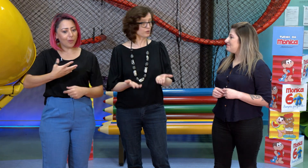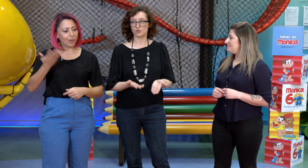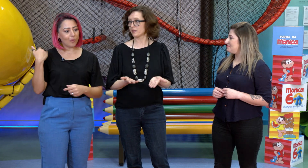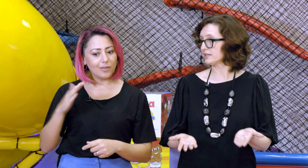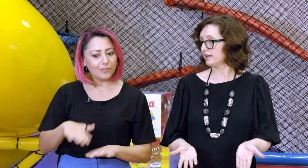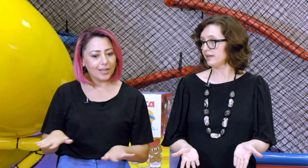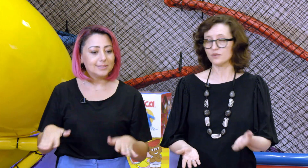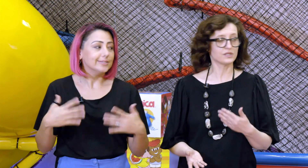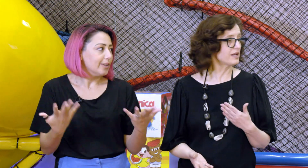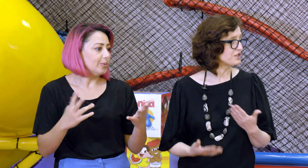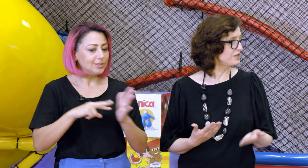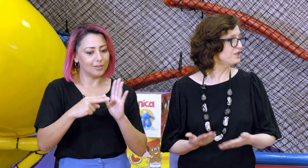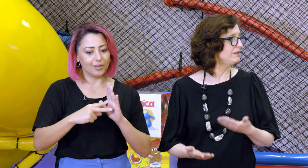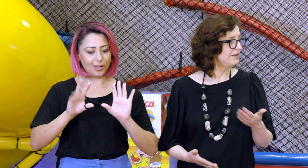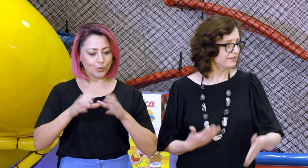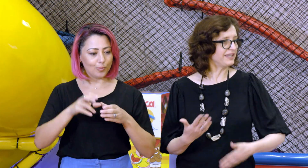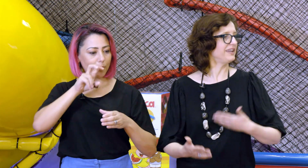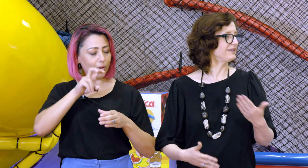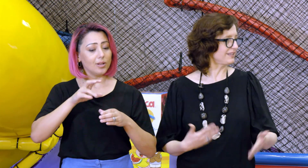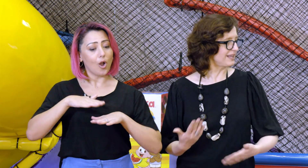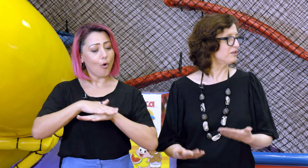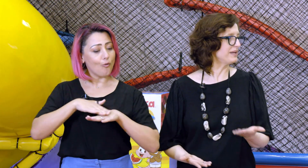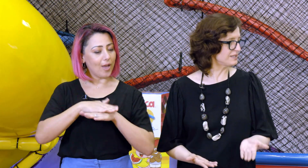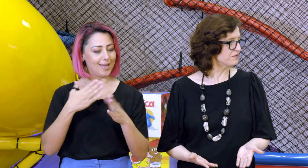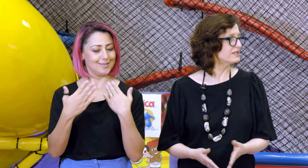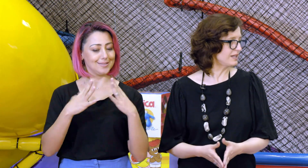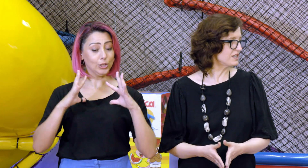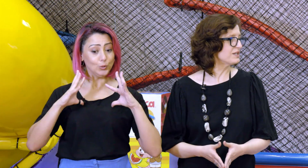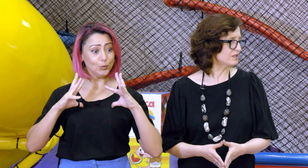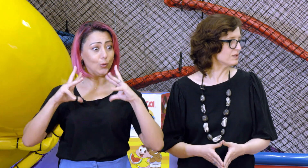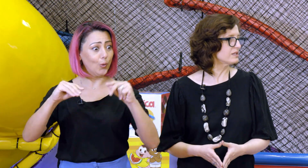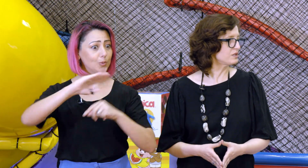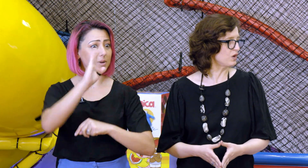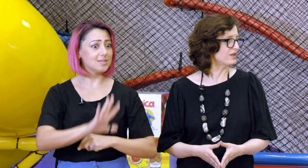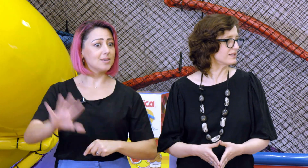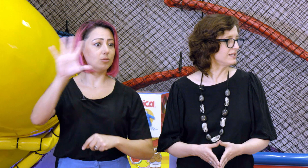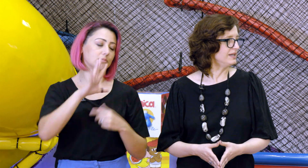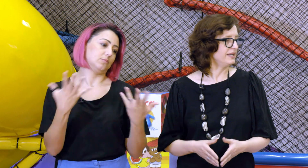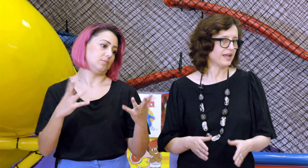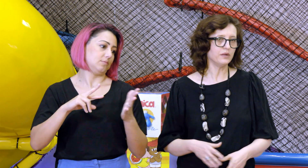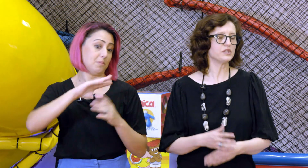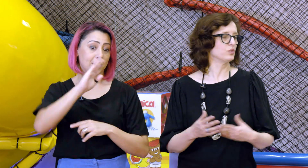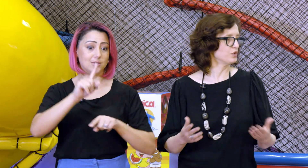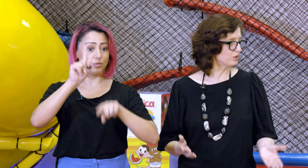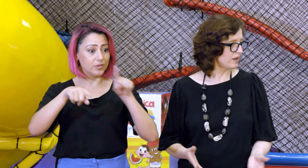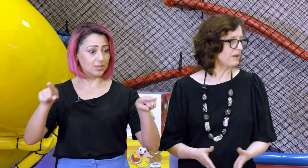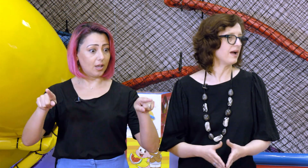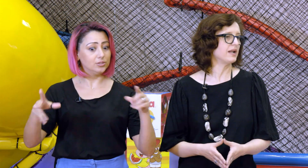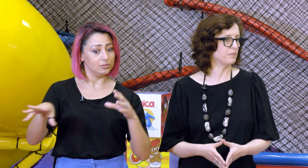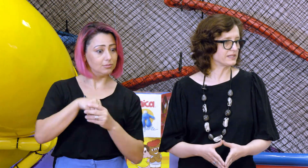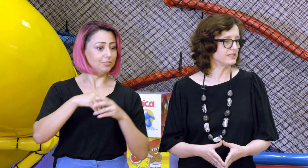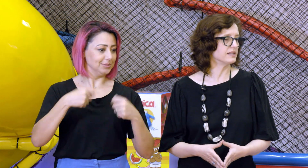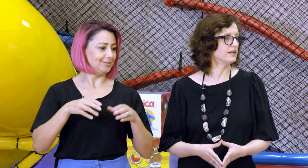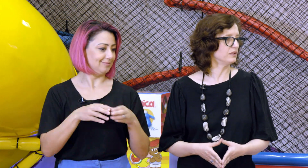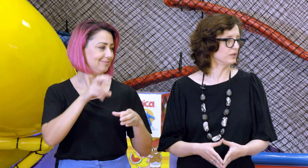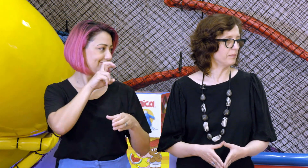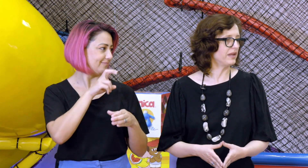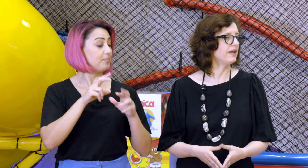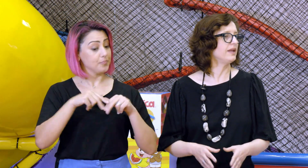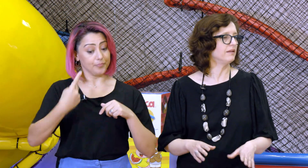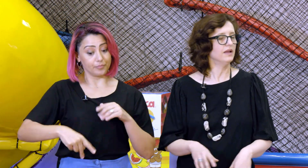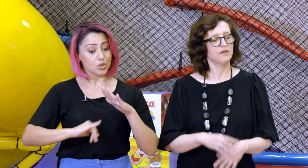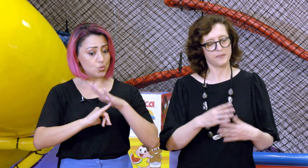com todos os brasileiros, a gente tem que retratar também essa diversidade nas nossas histórias. E aí o estúdio trabalha